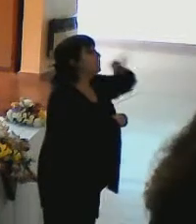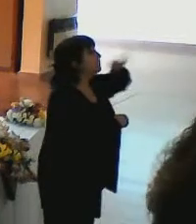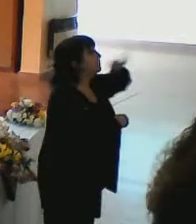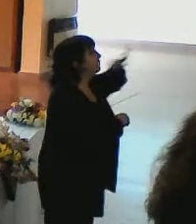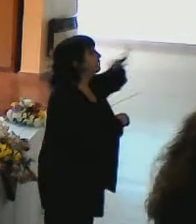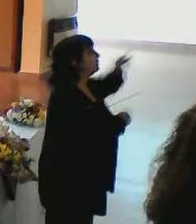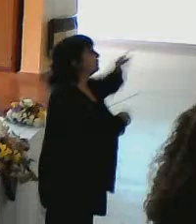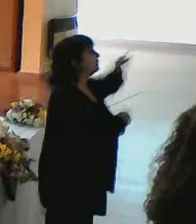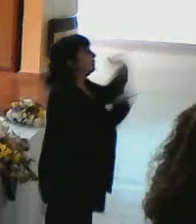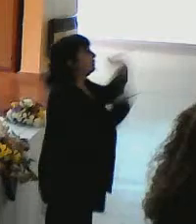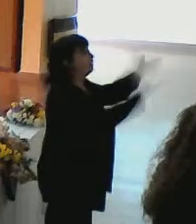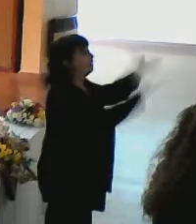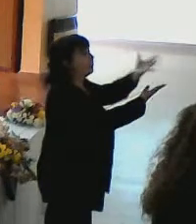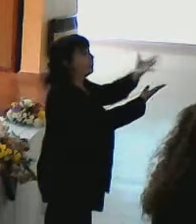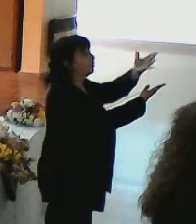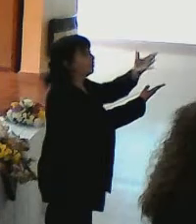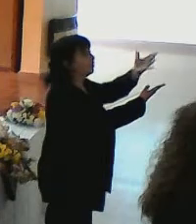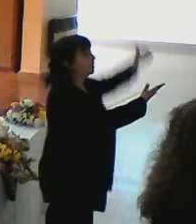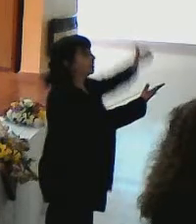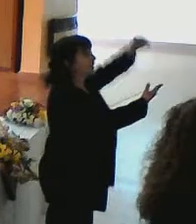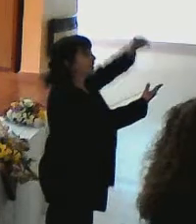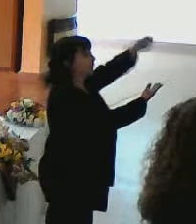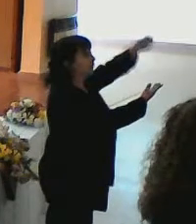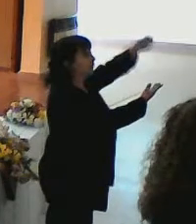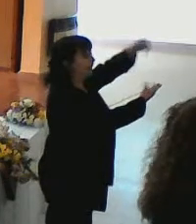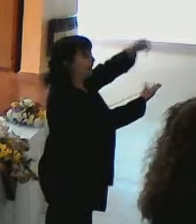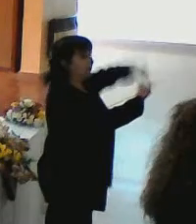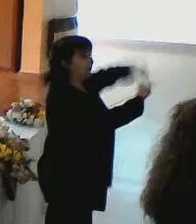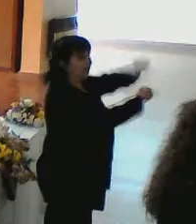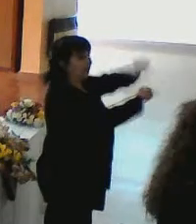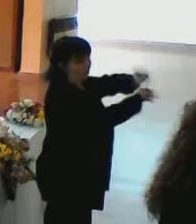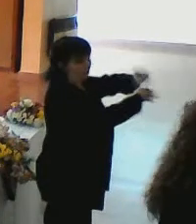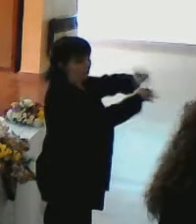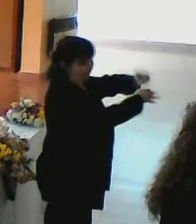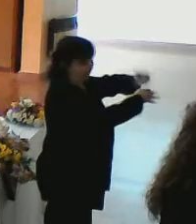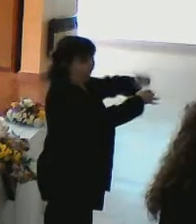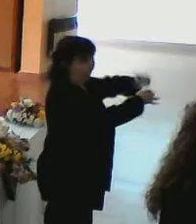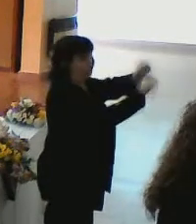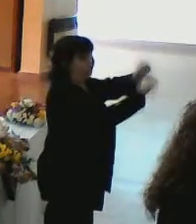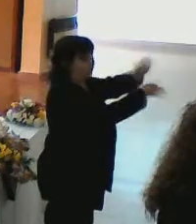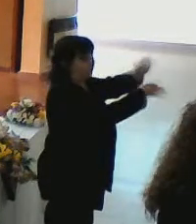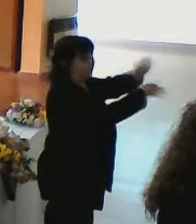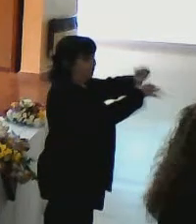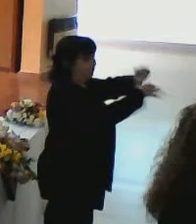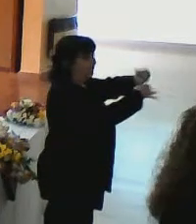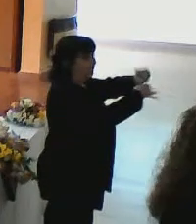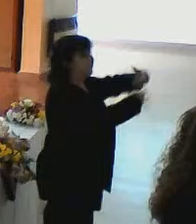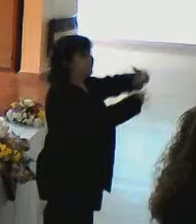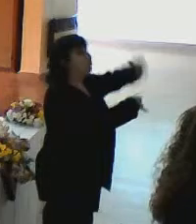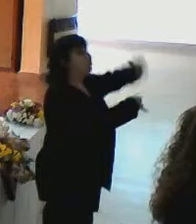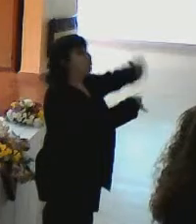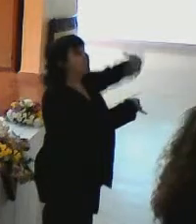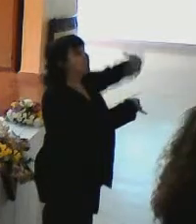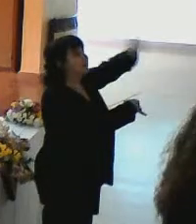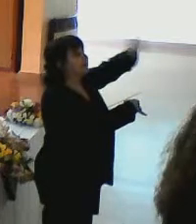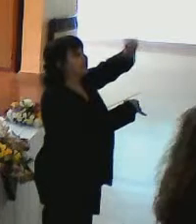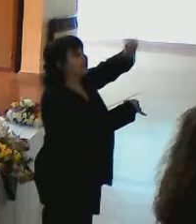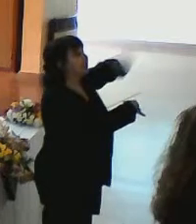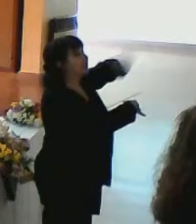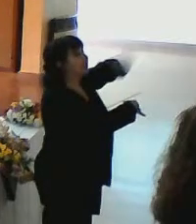el café está destinado, lo están atendiendo los chicos de la escuela, los maestros de la escuela que se quieren llevar a los chicos a conocer el